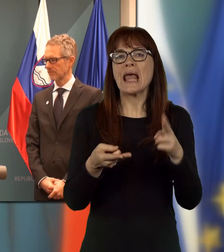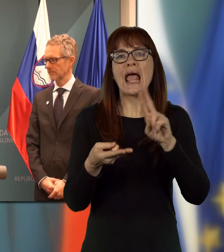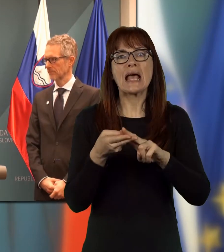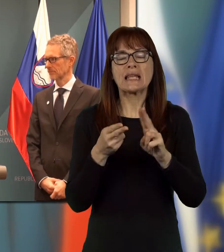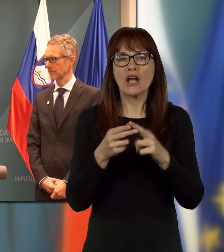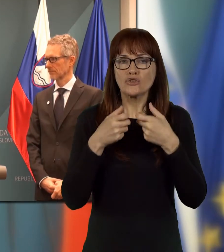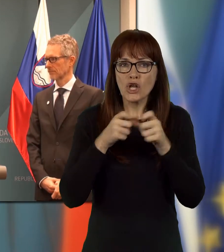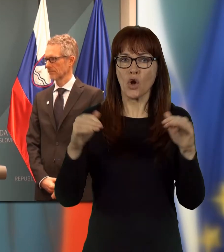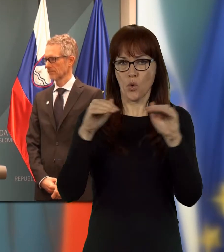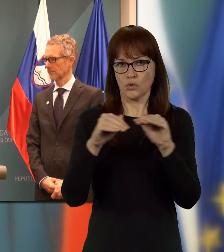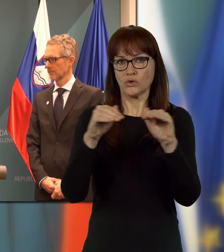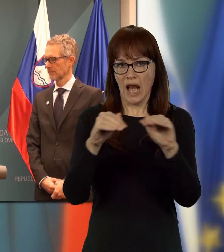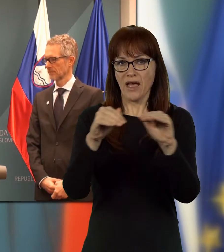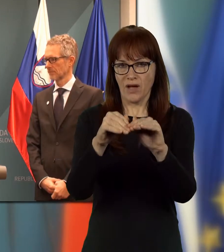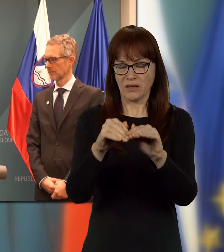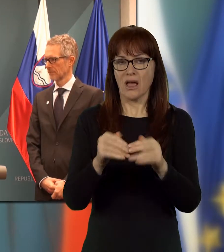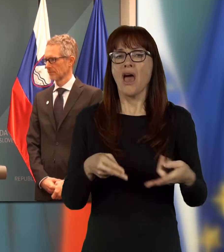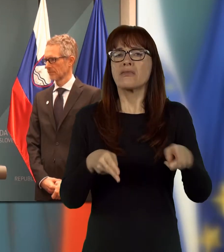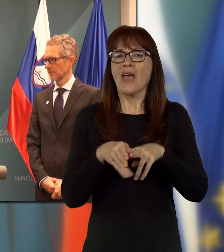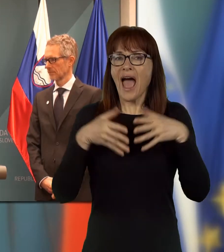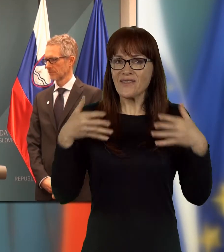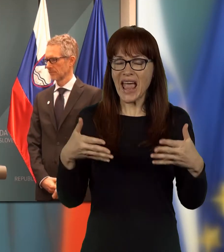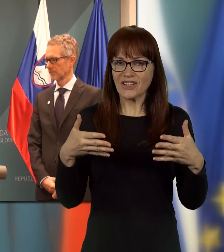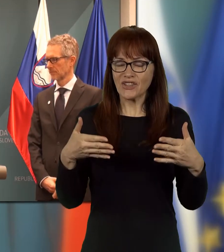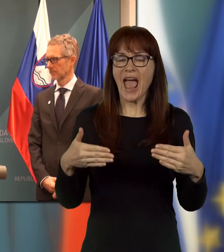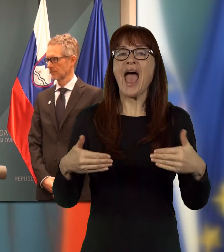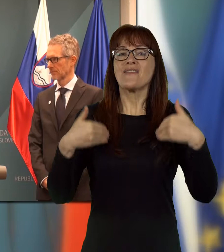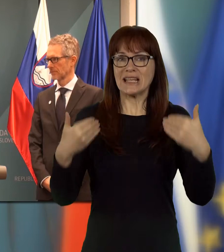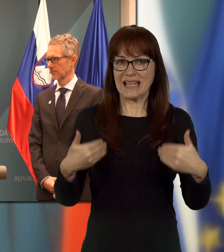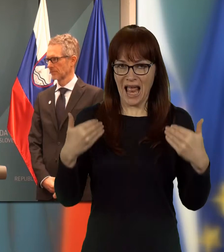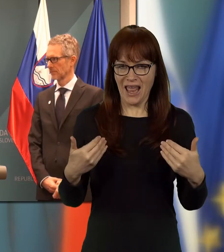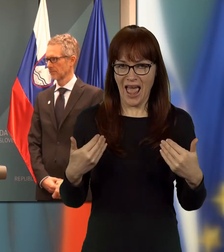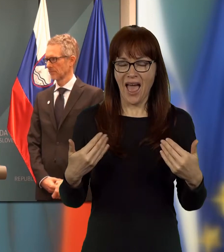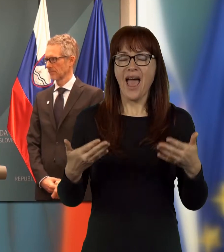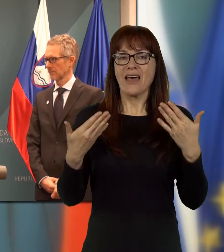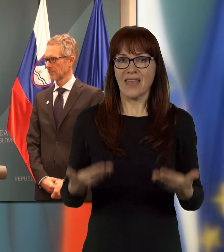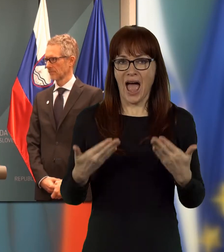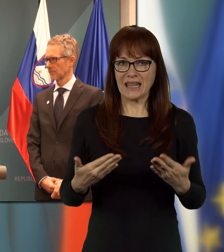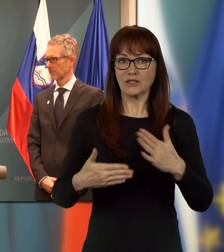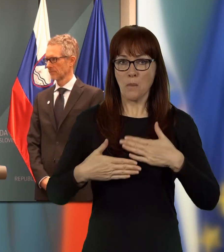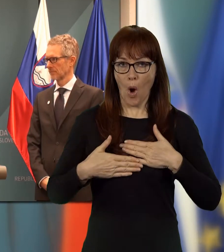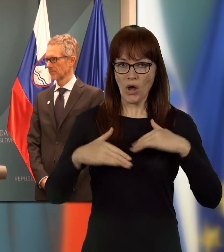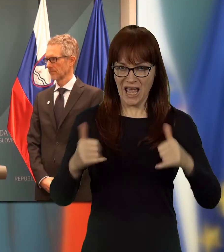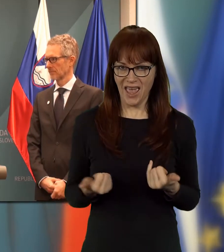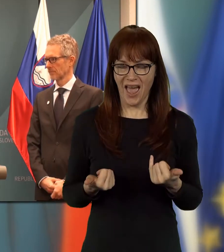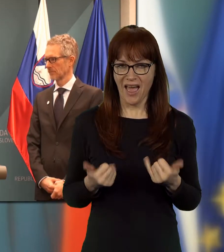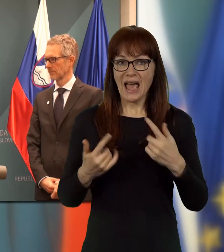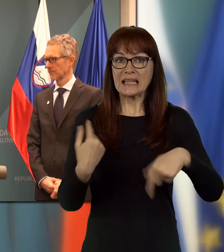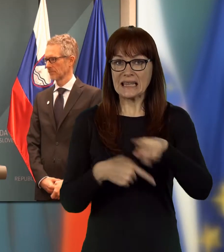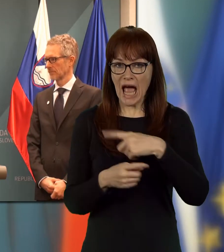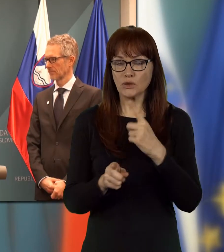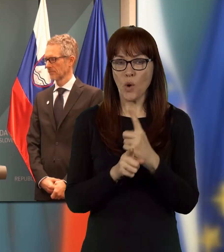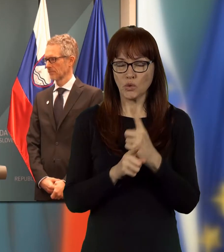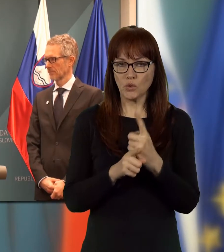nek način usaglašati. In največje veselje danes moje je,